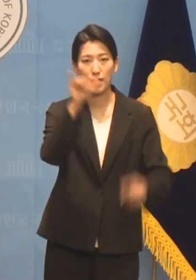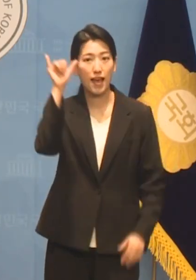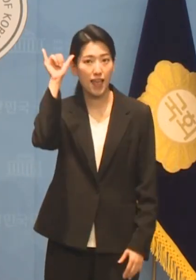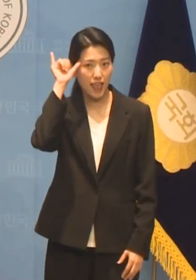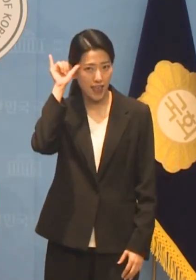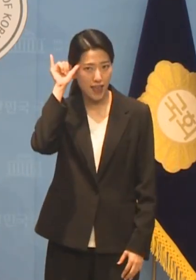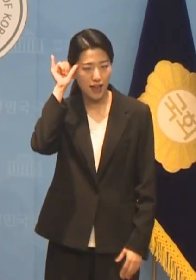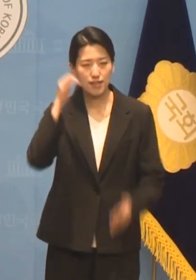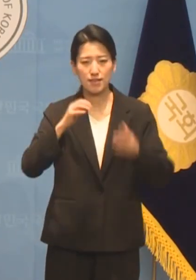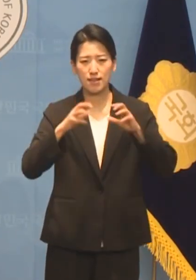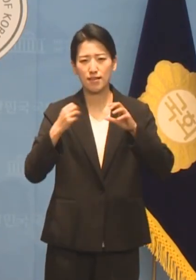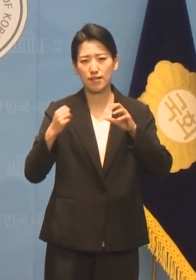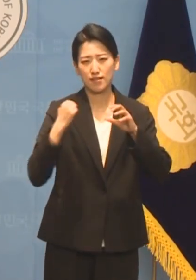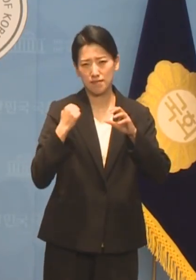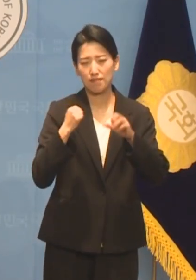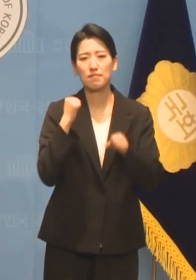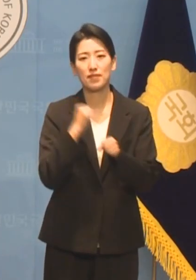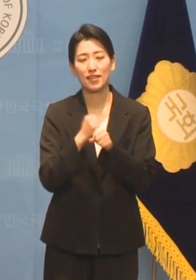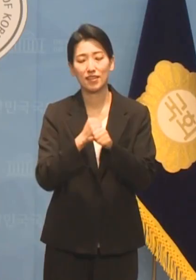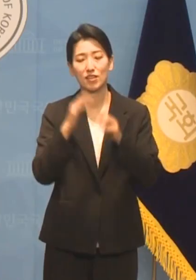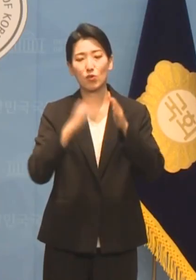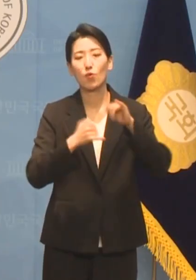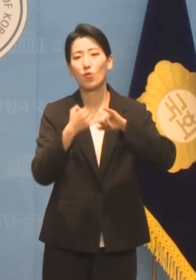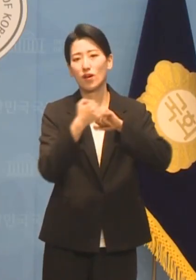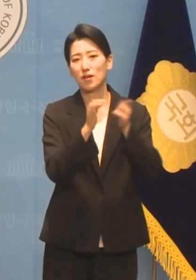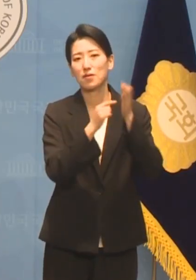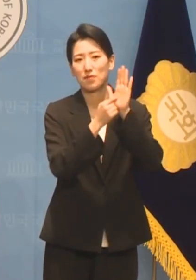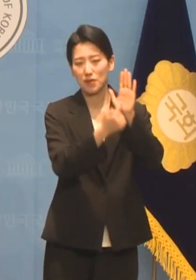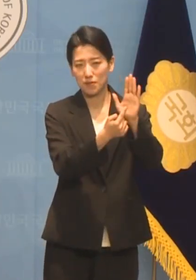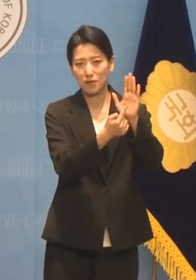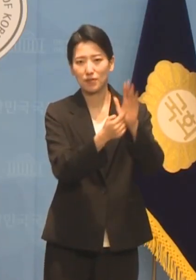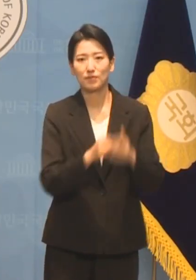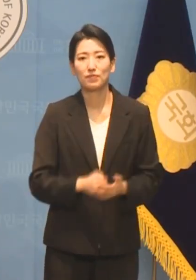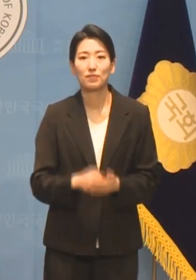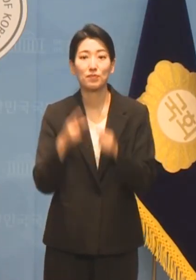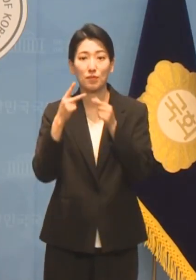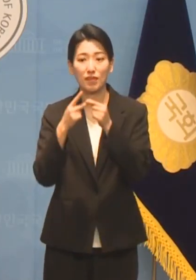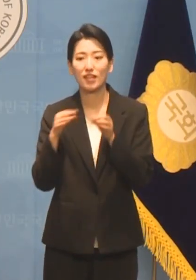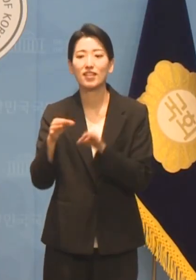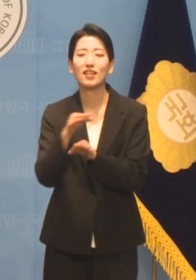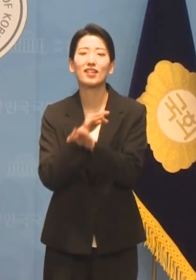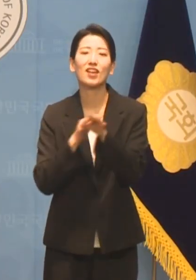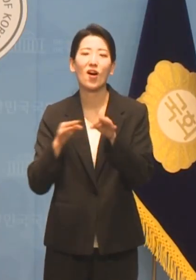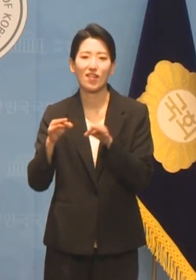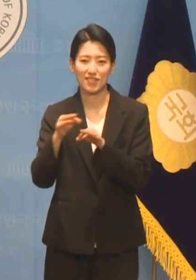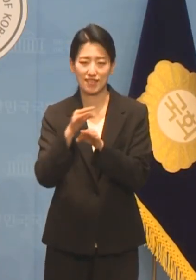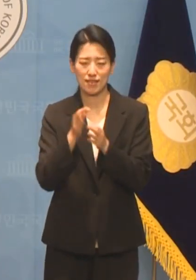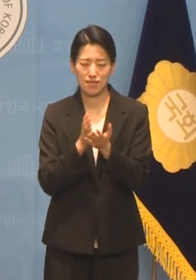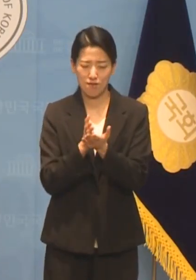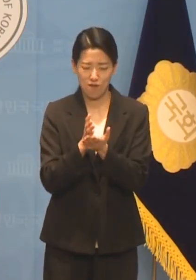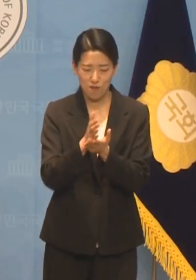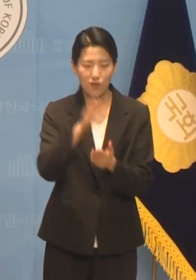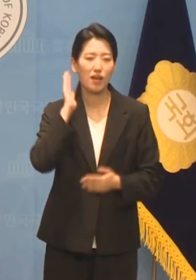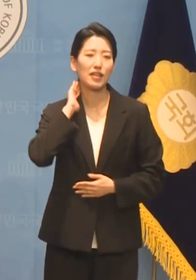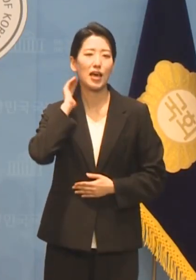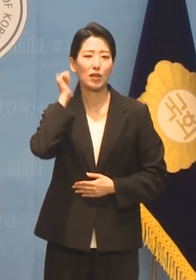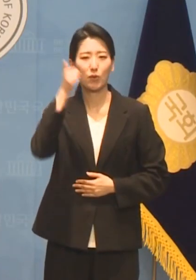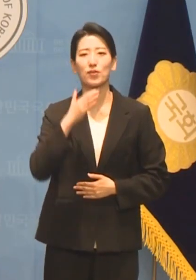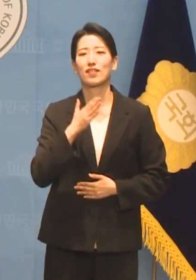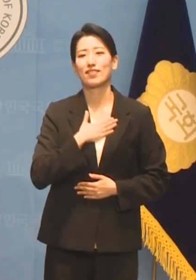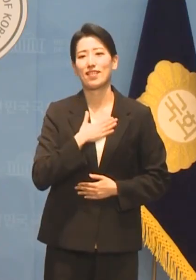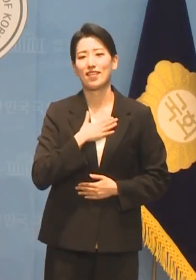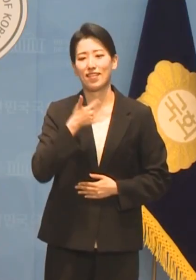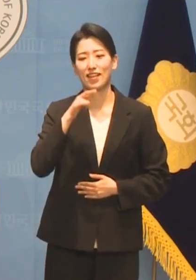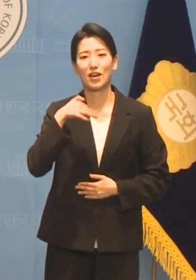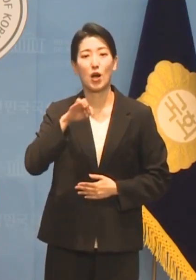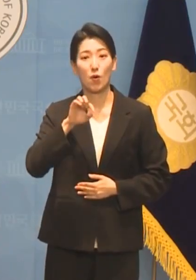공약 발표와 그리고 또 하나는 경제대통령 나경원 G5 전략, G5